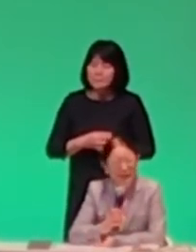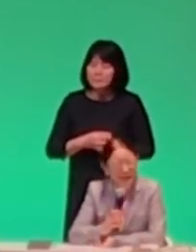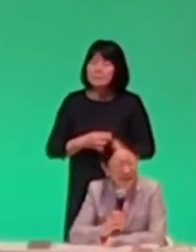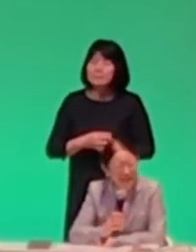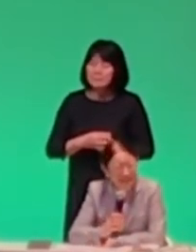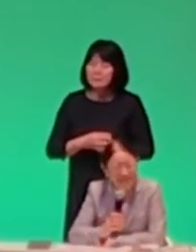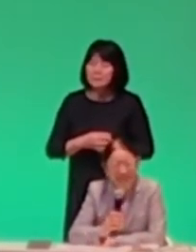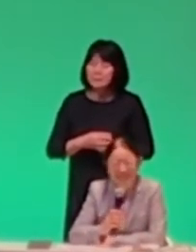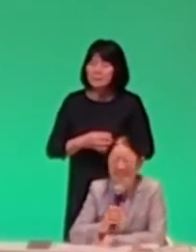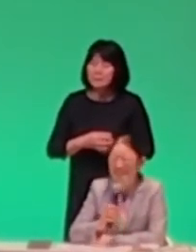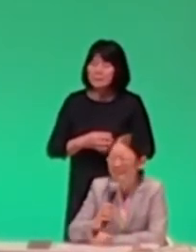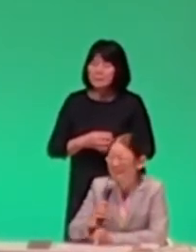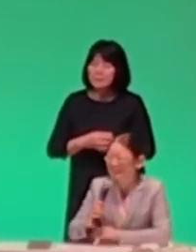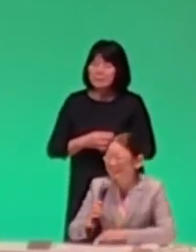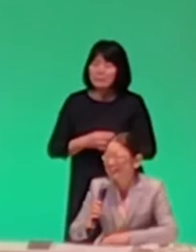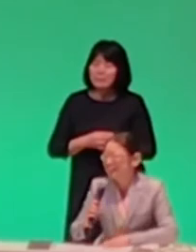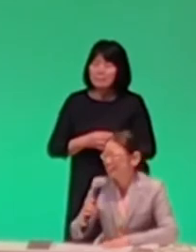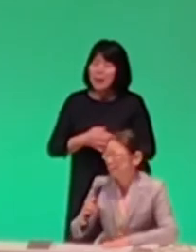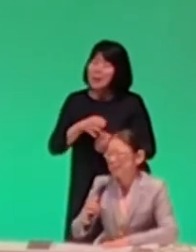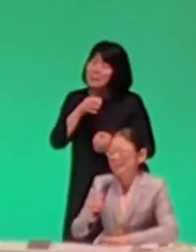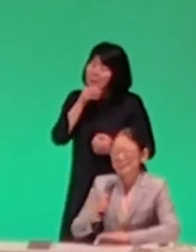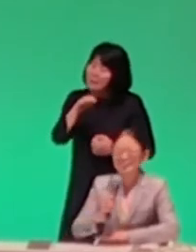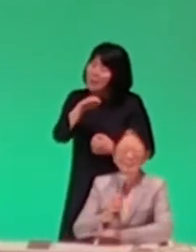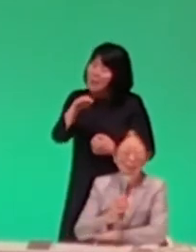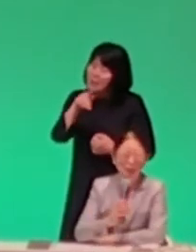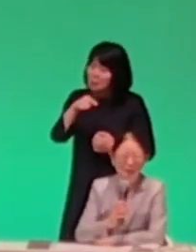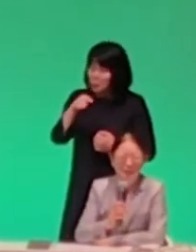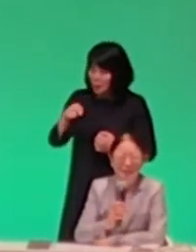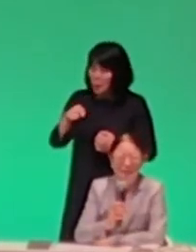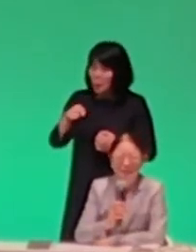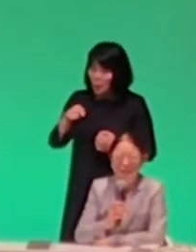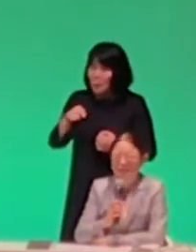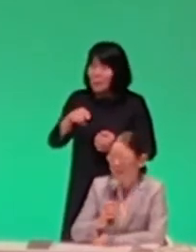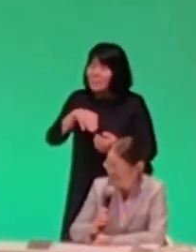一定年齢以上の方の意識の中にはやっぱりちょっ